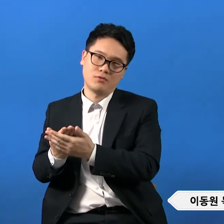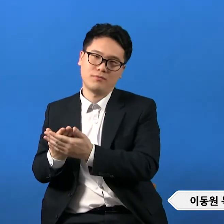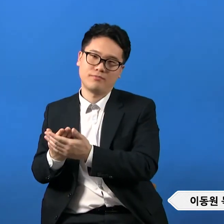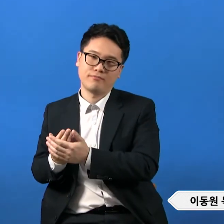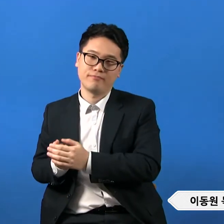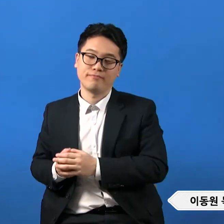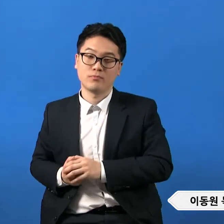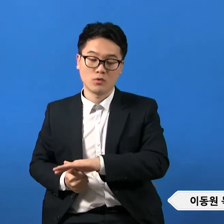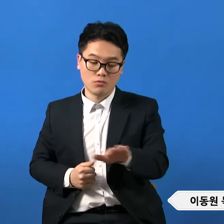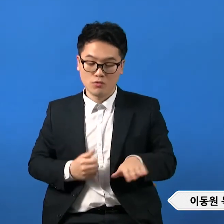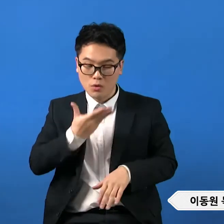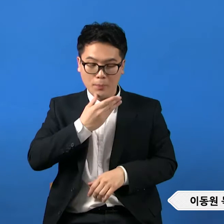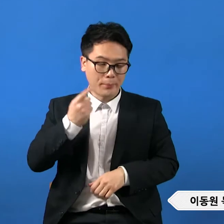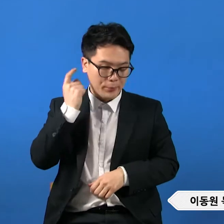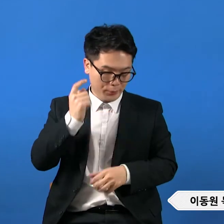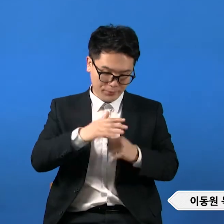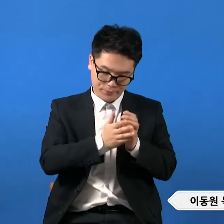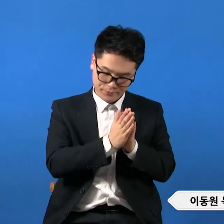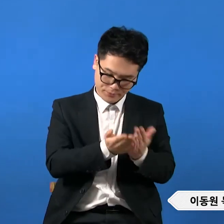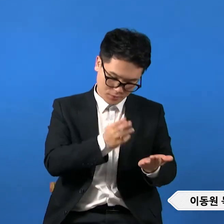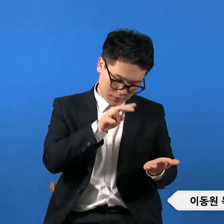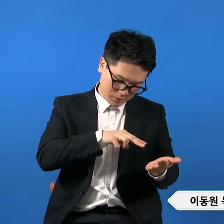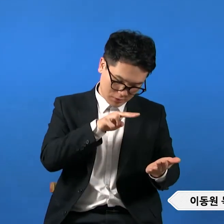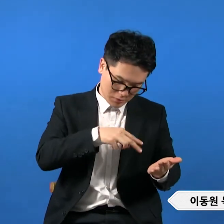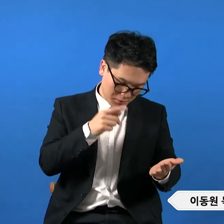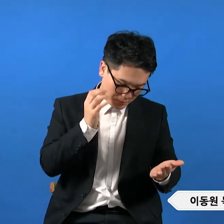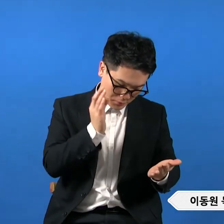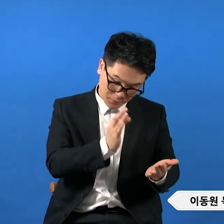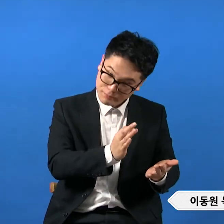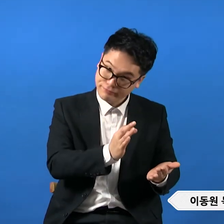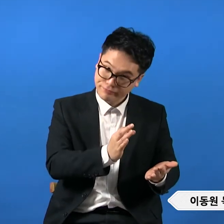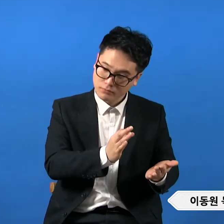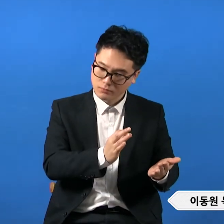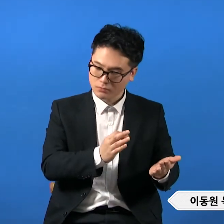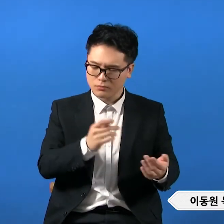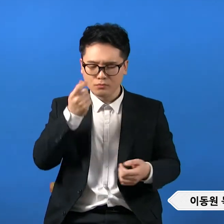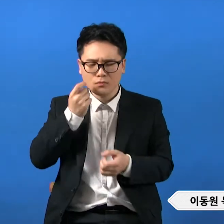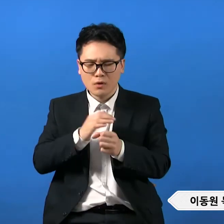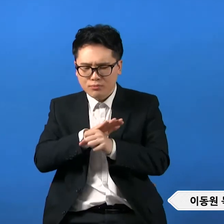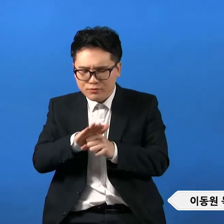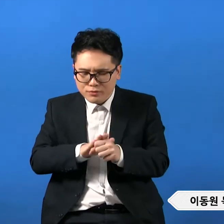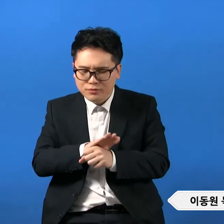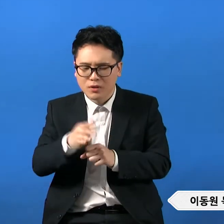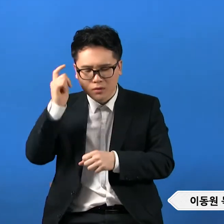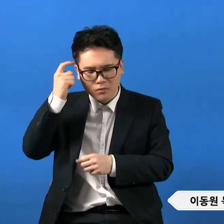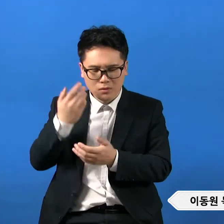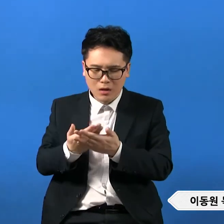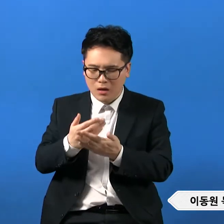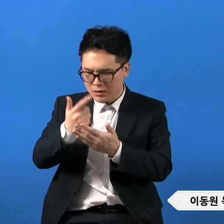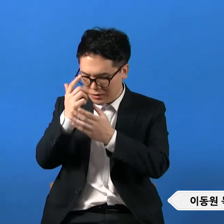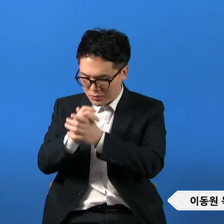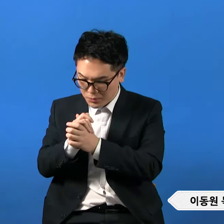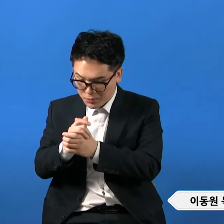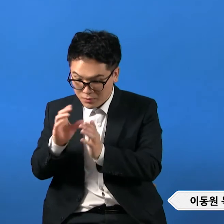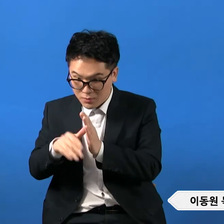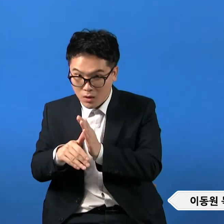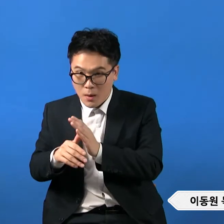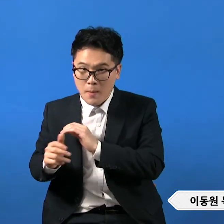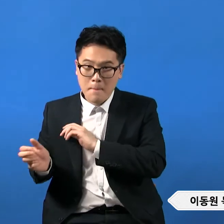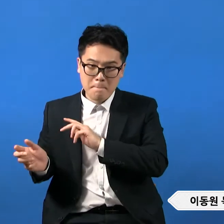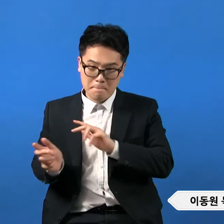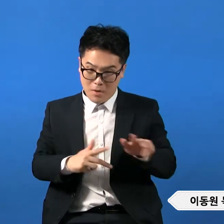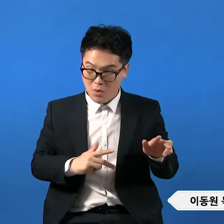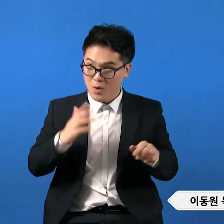우리가 복음서를 읽어보시면 이 불쌍히 여겨달라는 이 기도가 신속한 주님의 응답을 초래하는 세